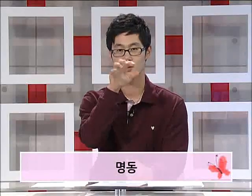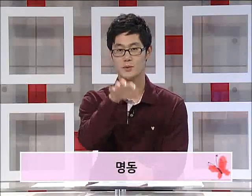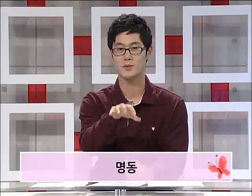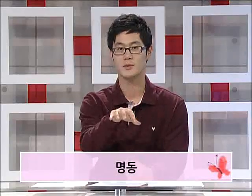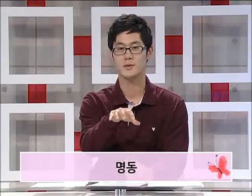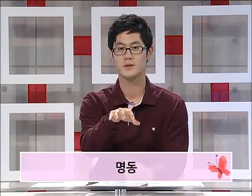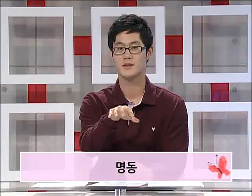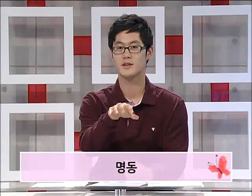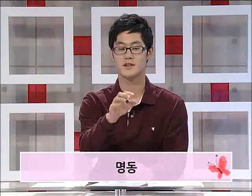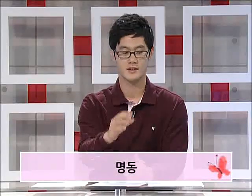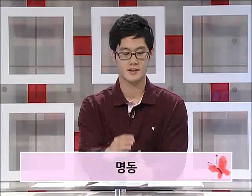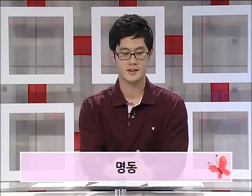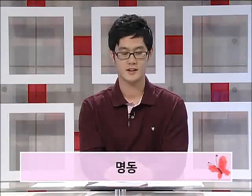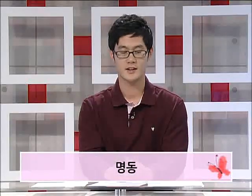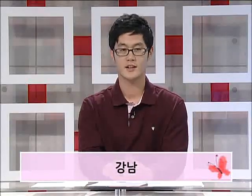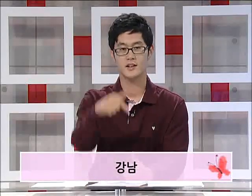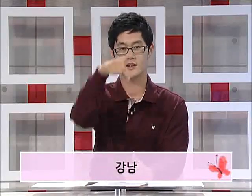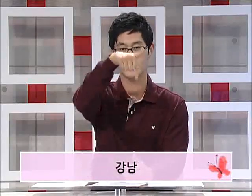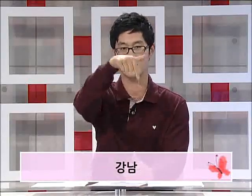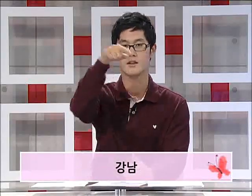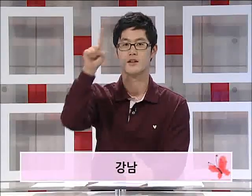명동. 네. 네.